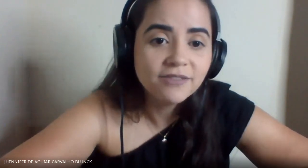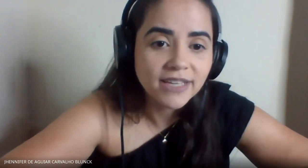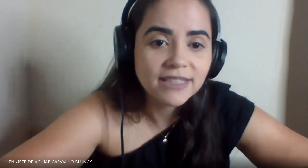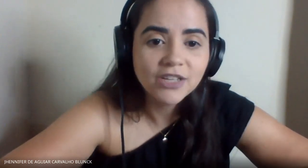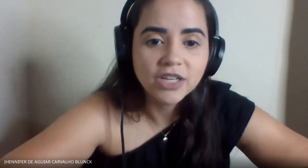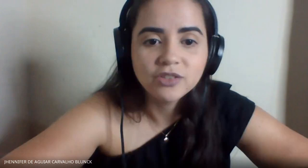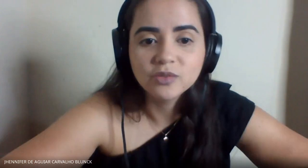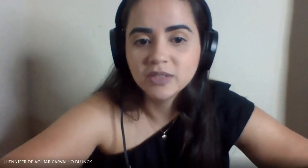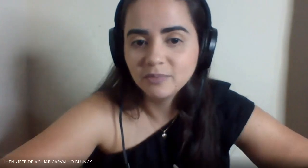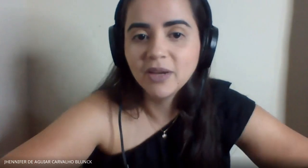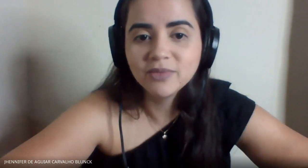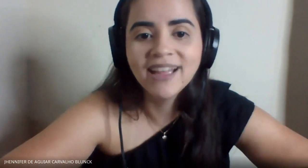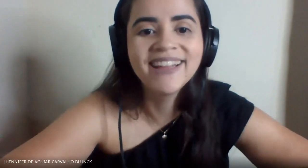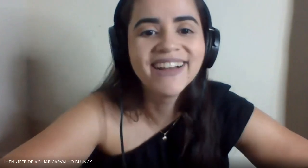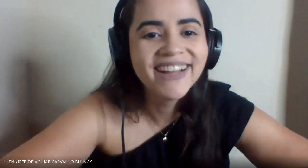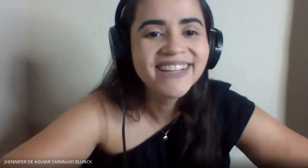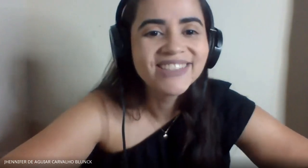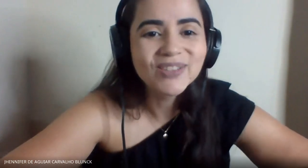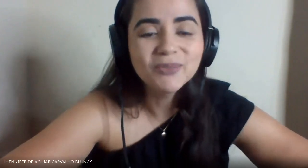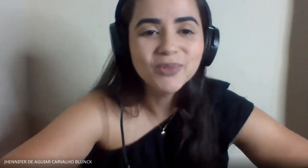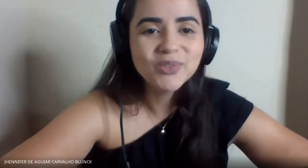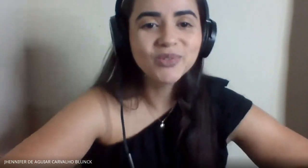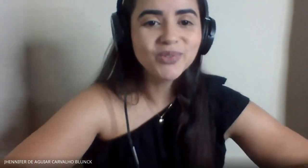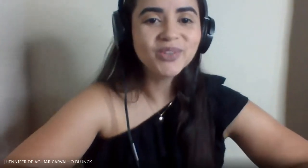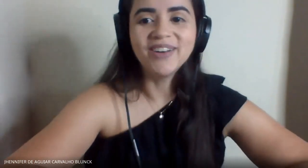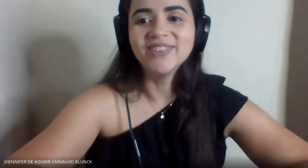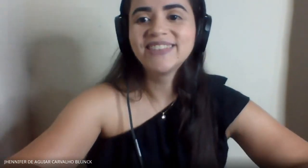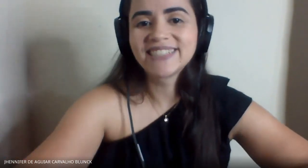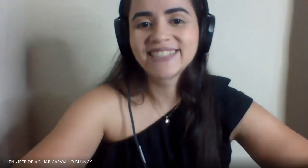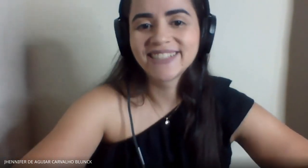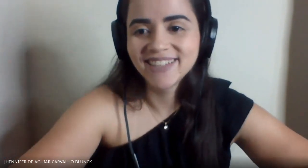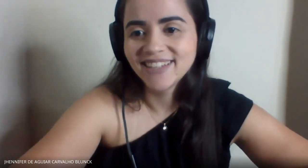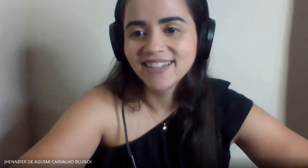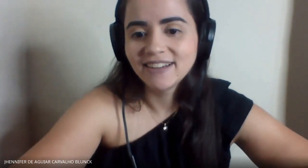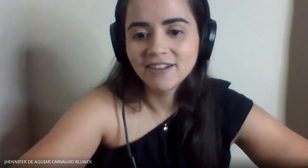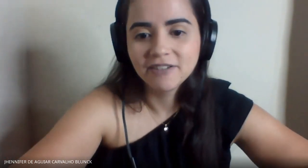Um de cada vez, tá, gente? Não precisa perguntar todo mundo junto, não.